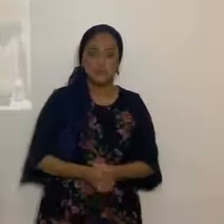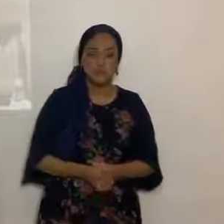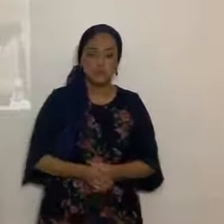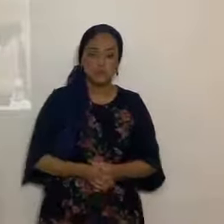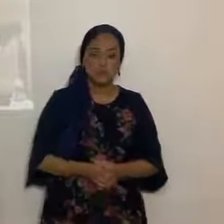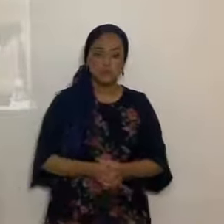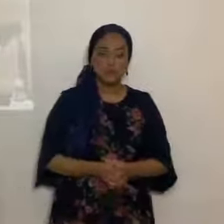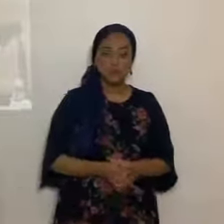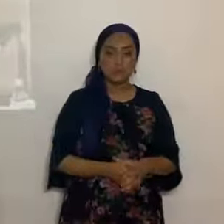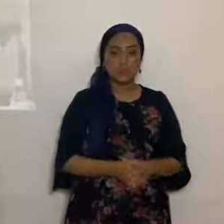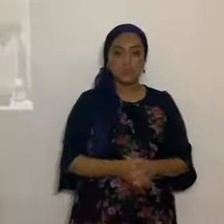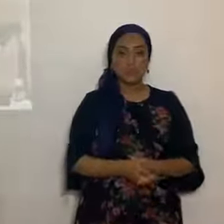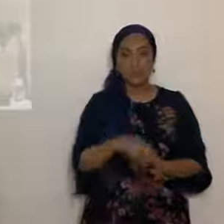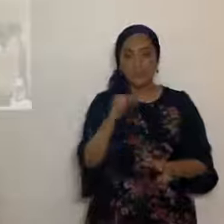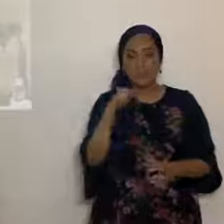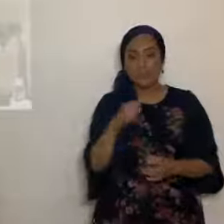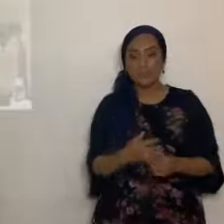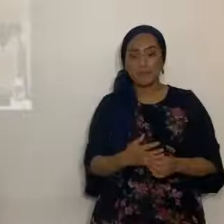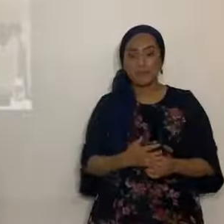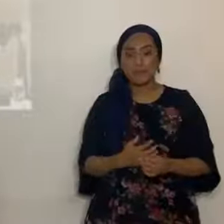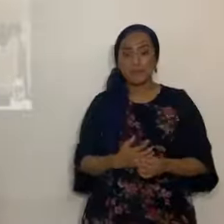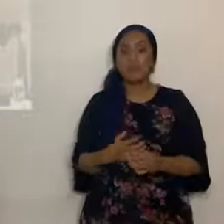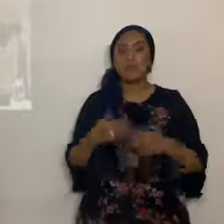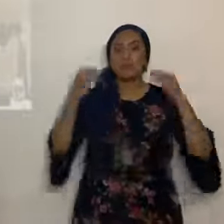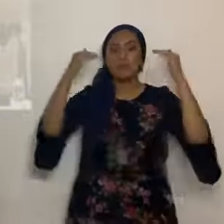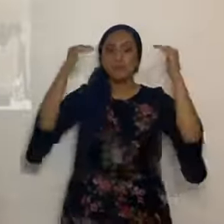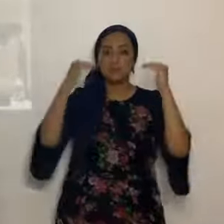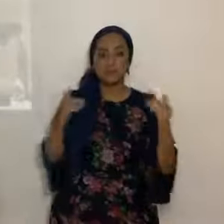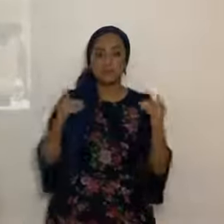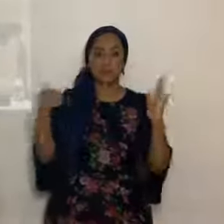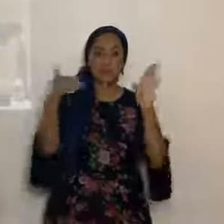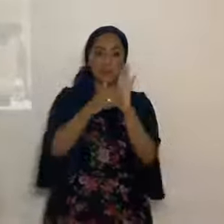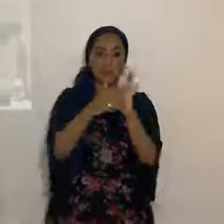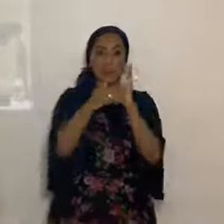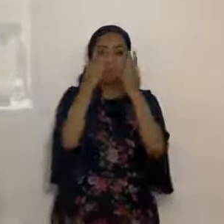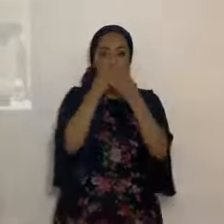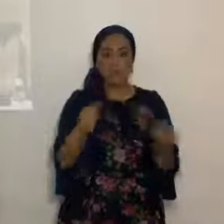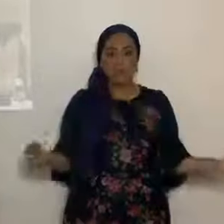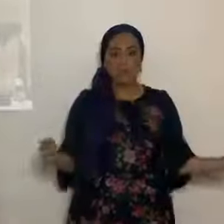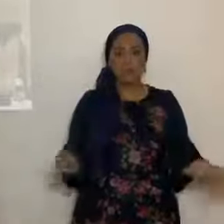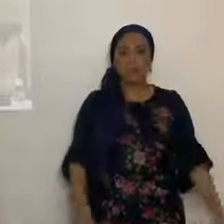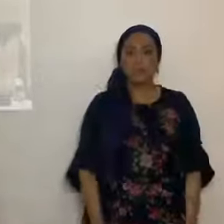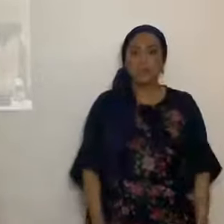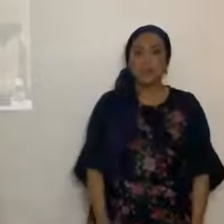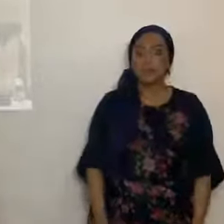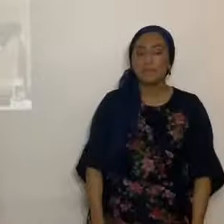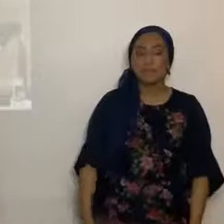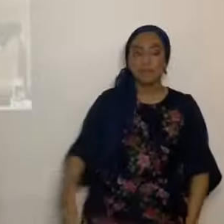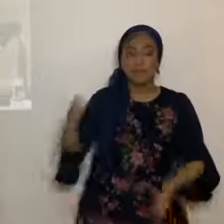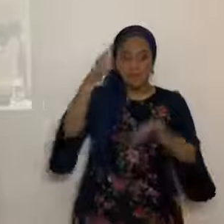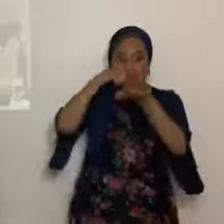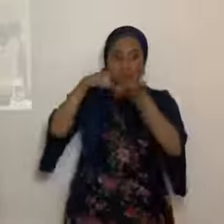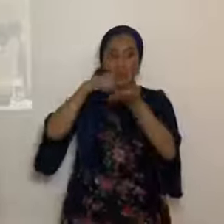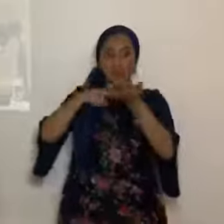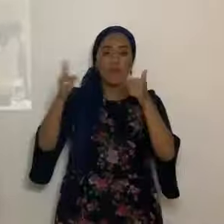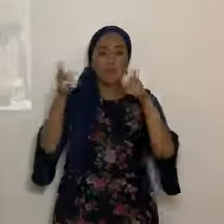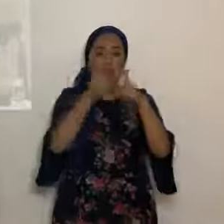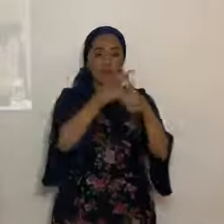violeta. ¿Sí? Punto siguiente que bloquea la sanidad. Buscar primero al